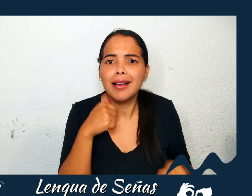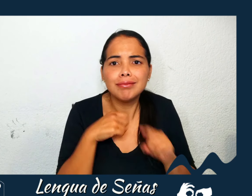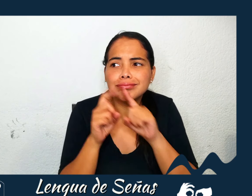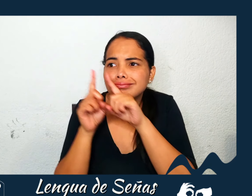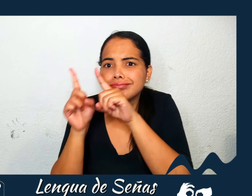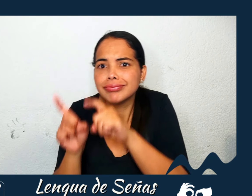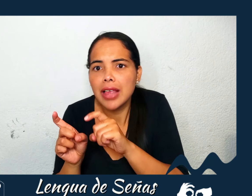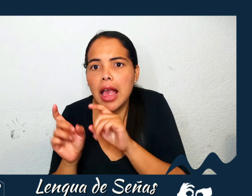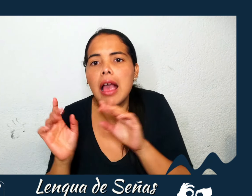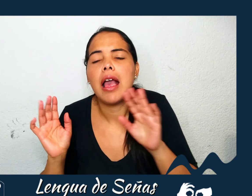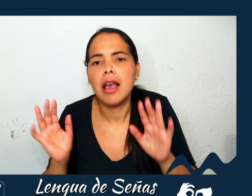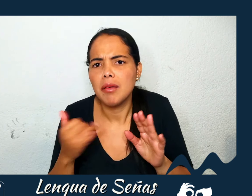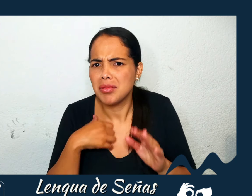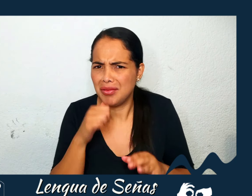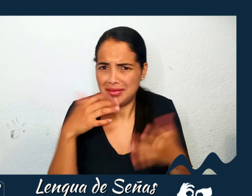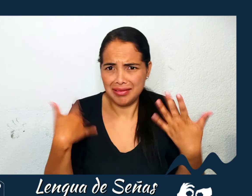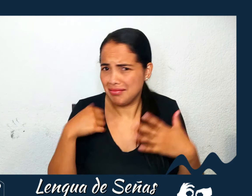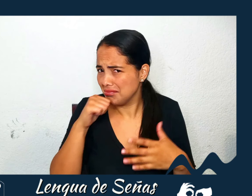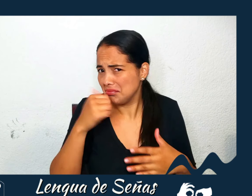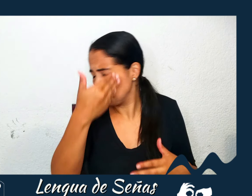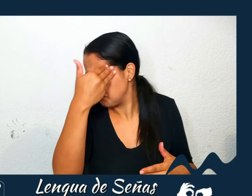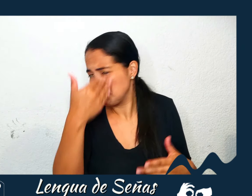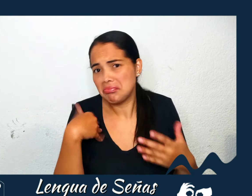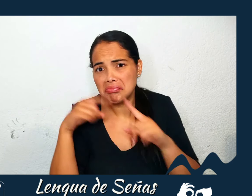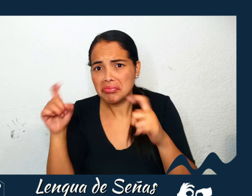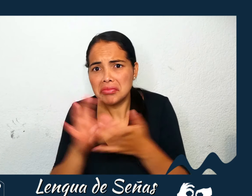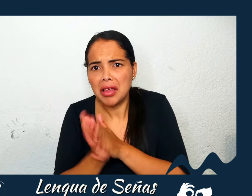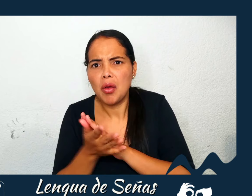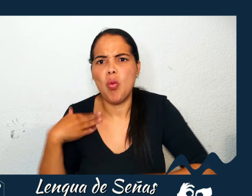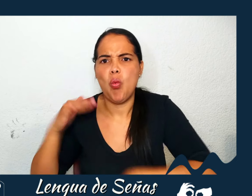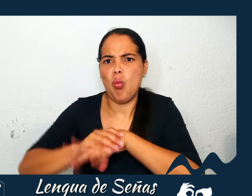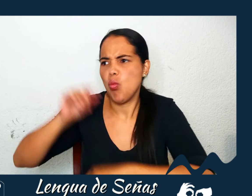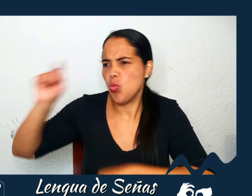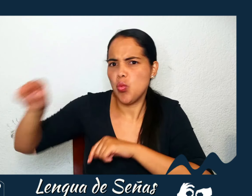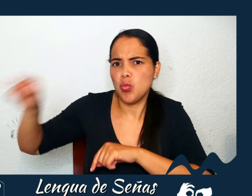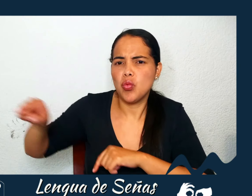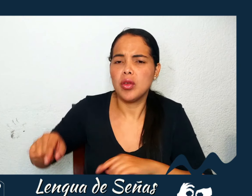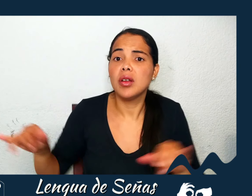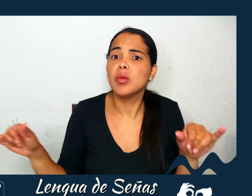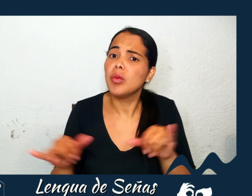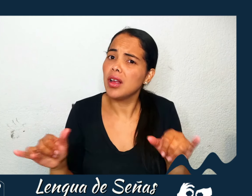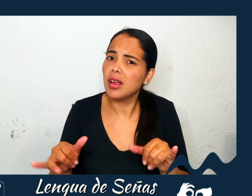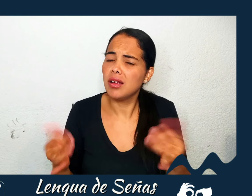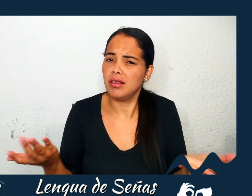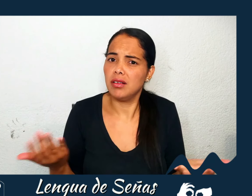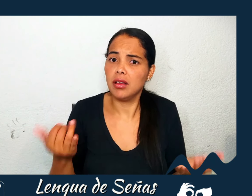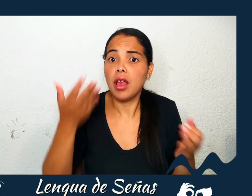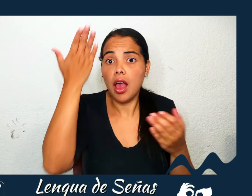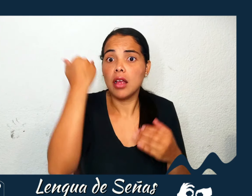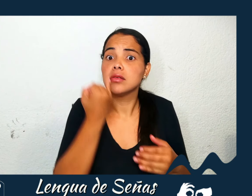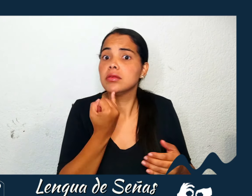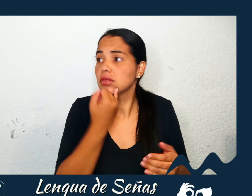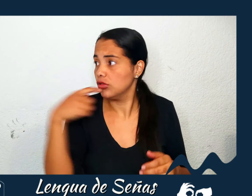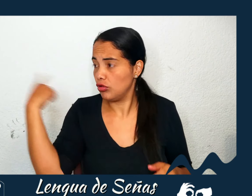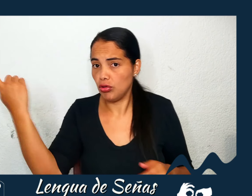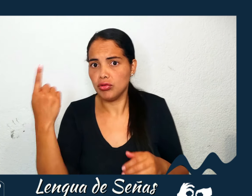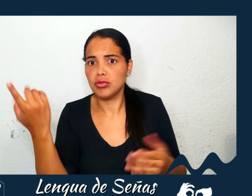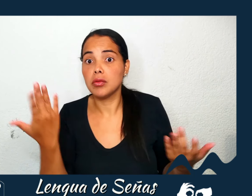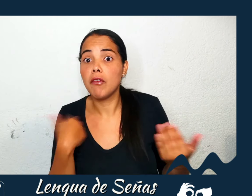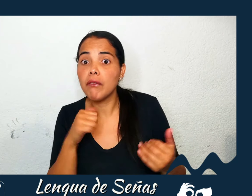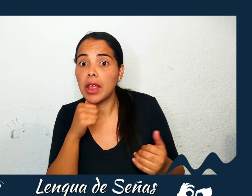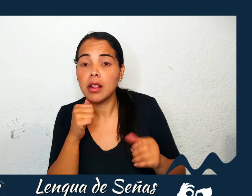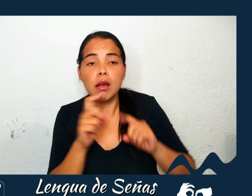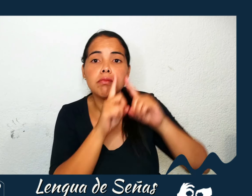aprendemos de este pasaje y lo que nos enseña en este momento esa comitiva que fue al otro lado es que aun a pesar del error ellos fueron a